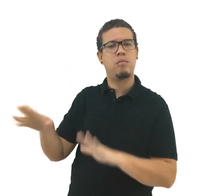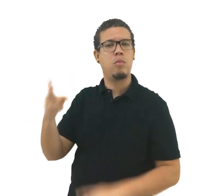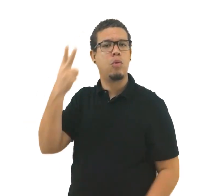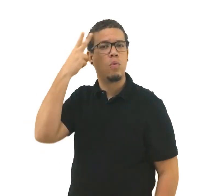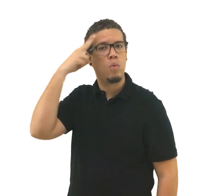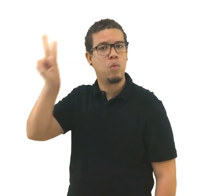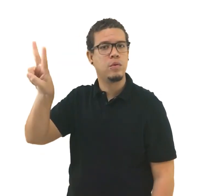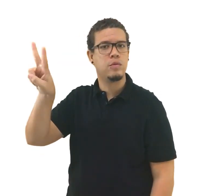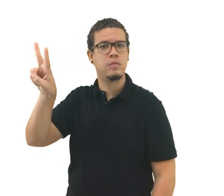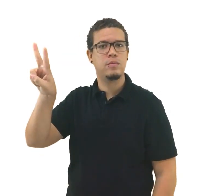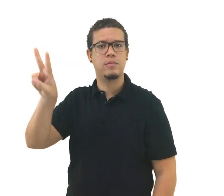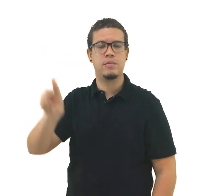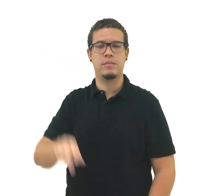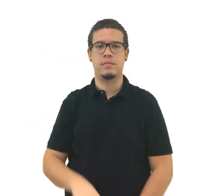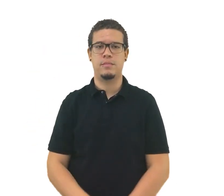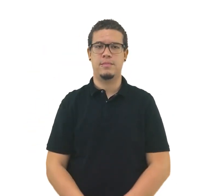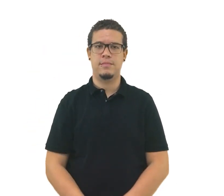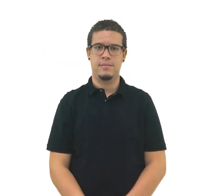por 2 dias.